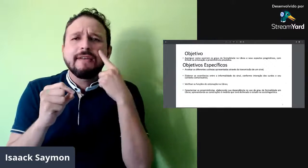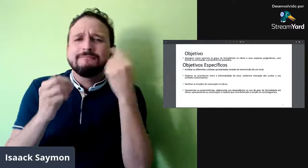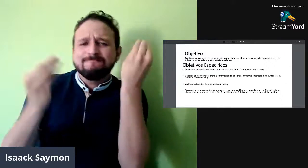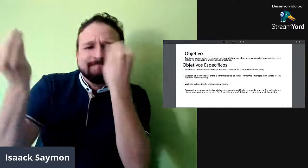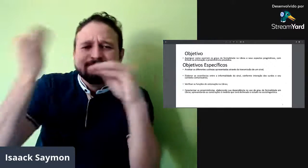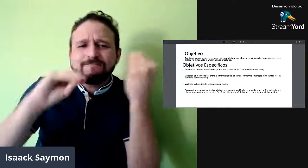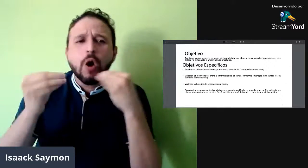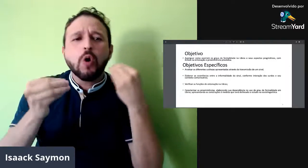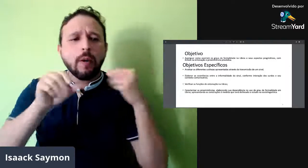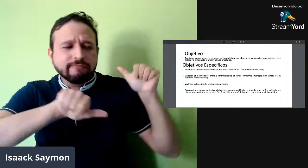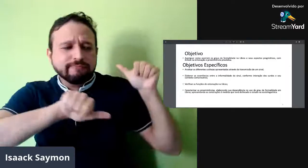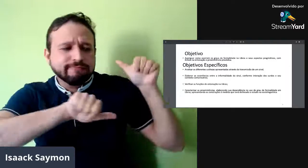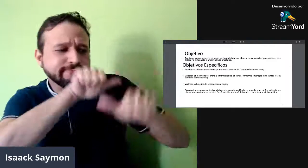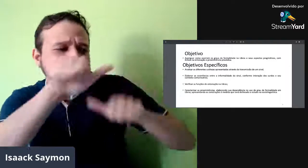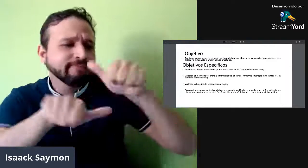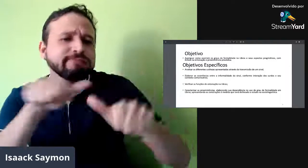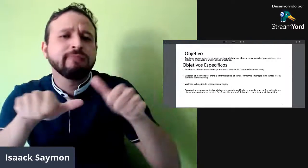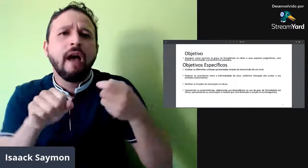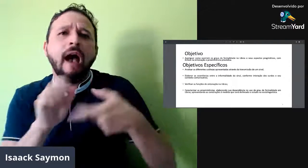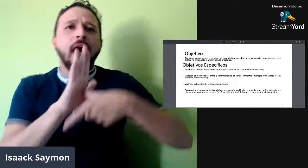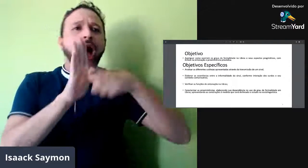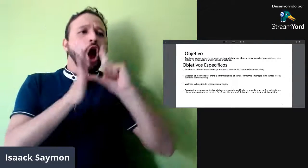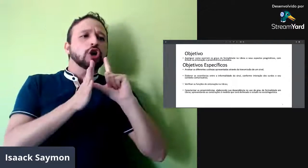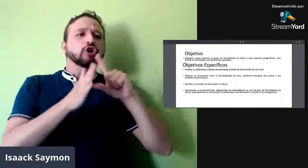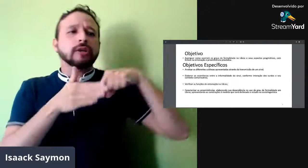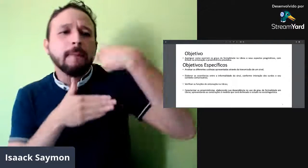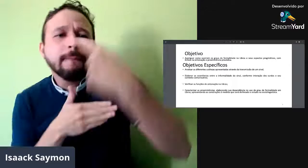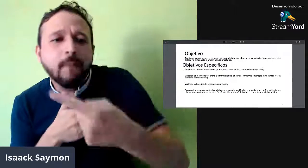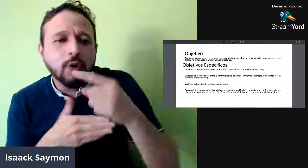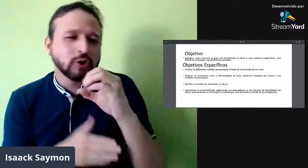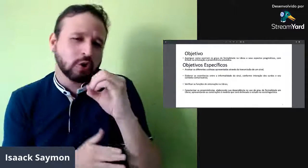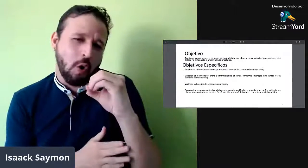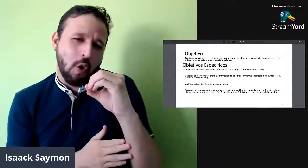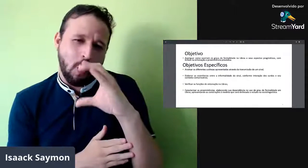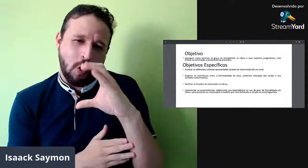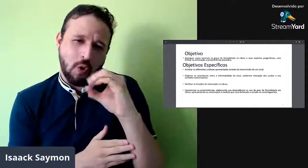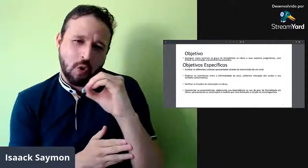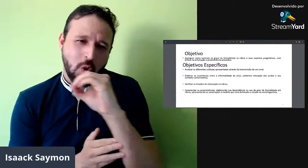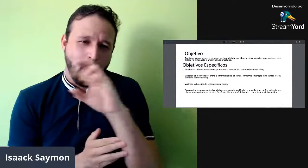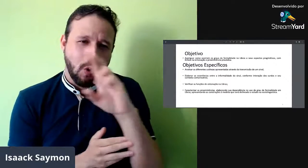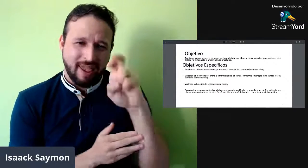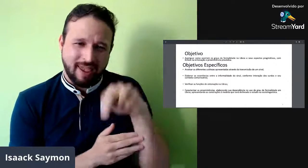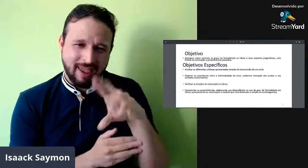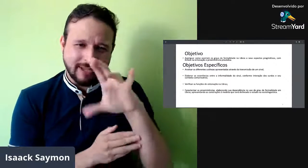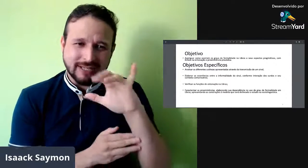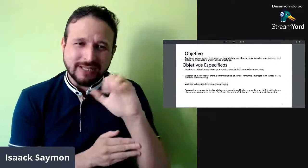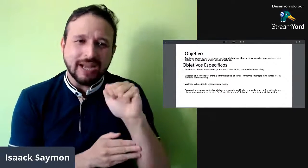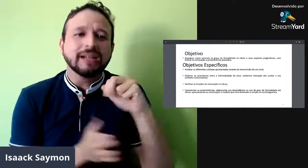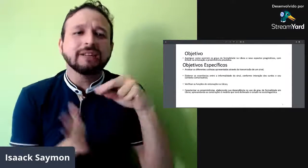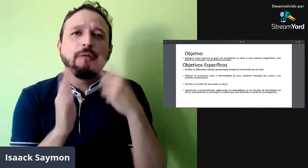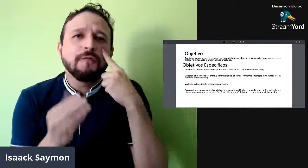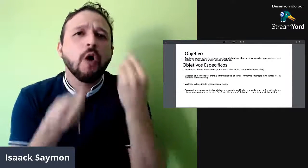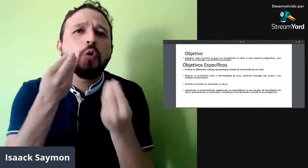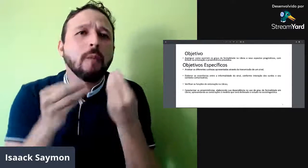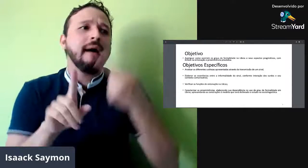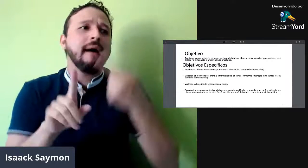O segundo ponto seria